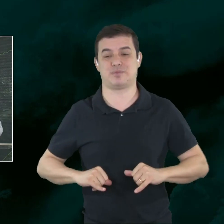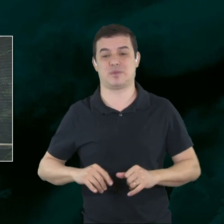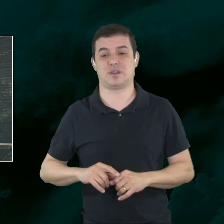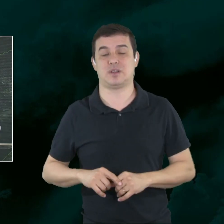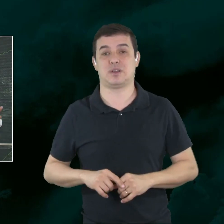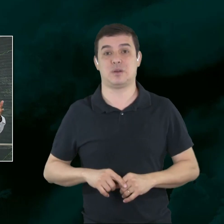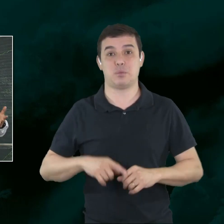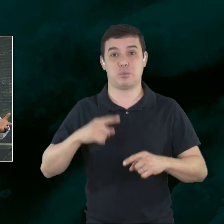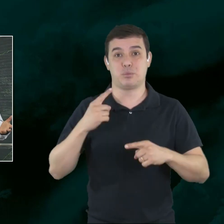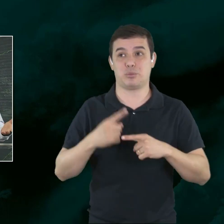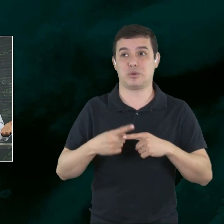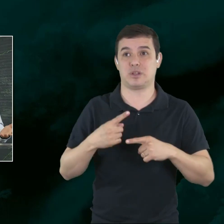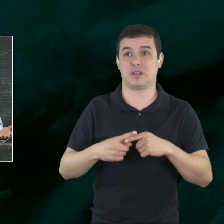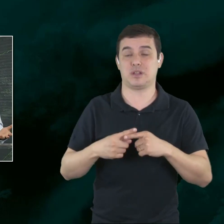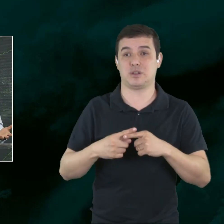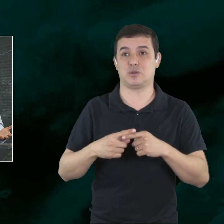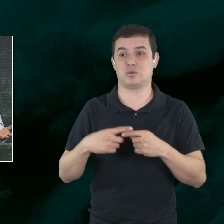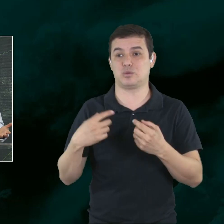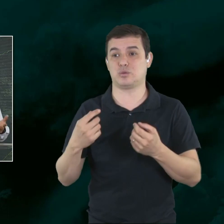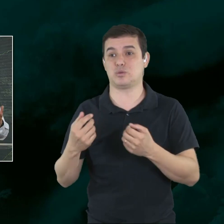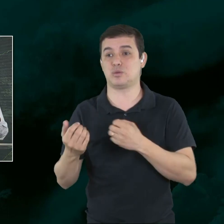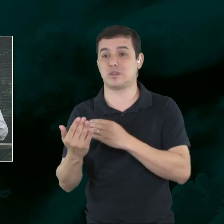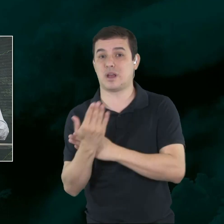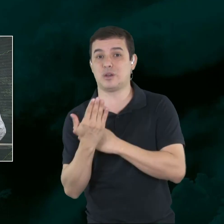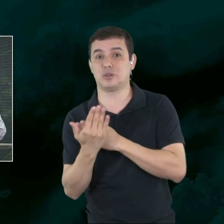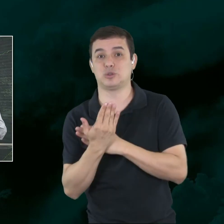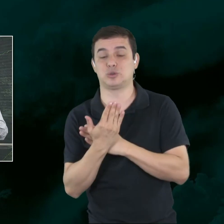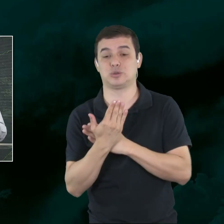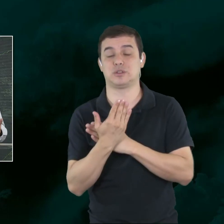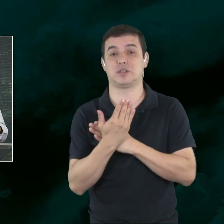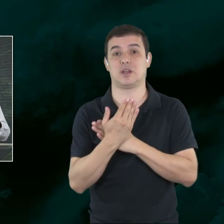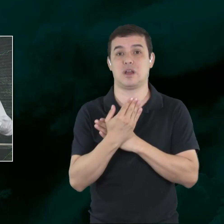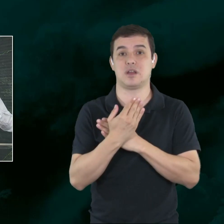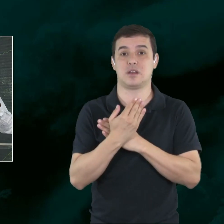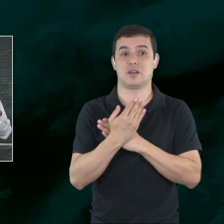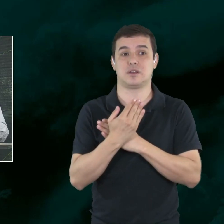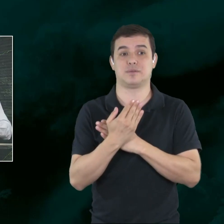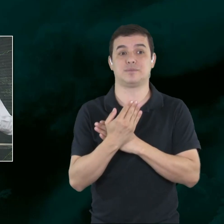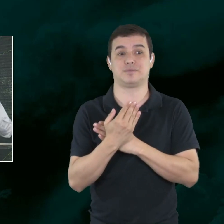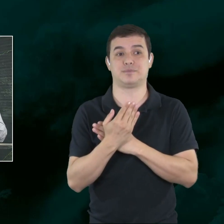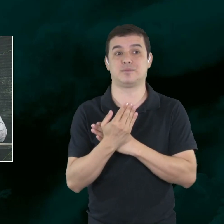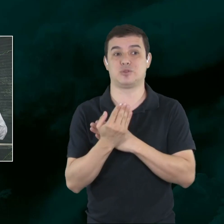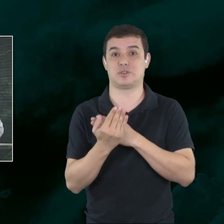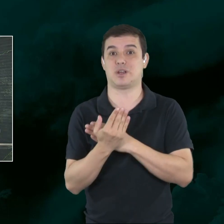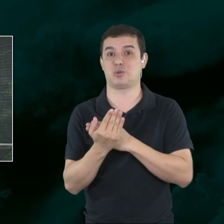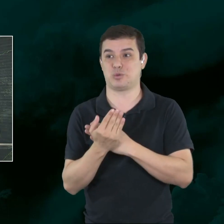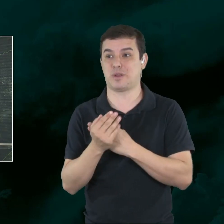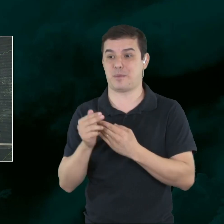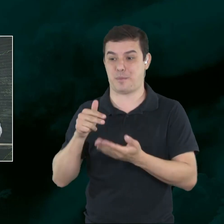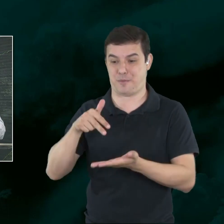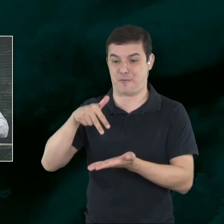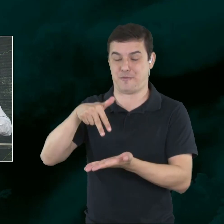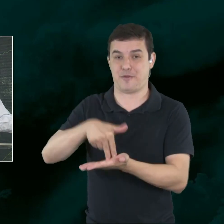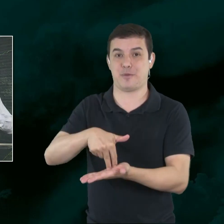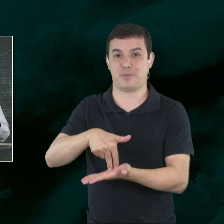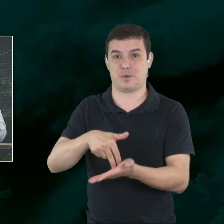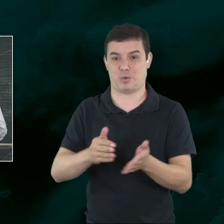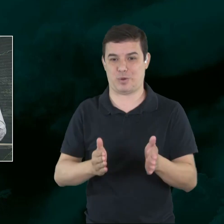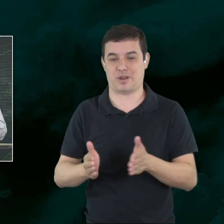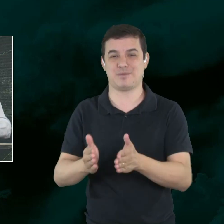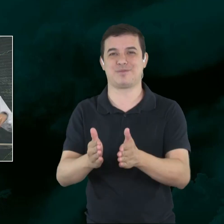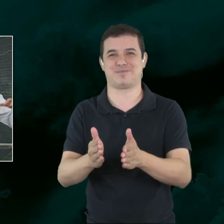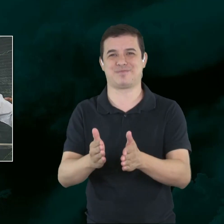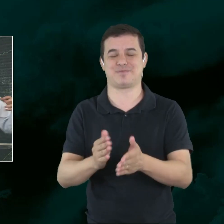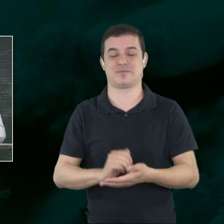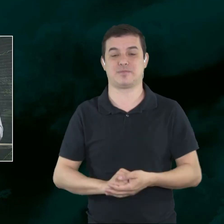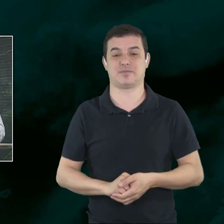tribulação produz perseverança. Romanos 1 diz, Romanos 5 diz isso. A tribulação produz perseverança. E a perseverança,